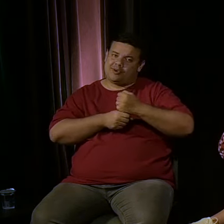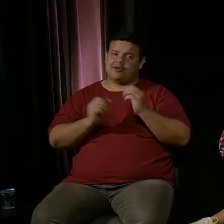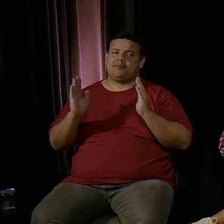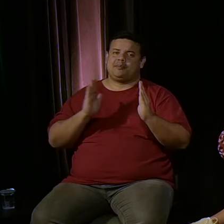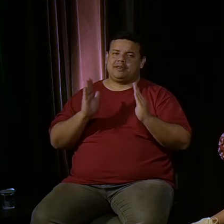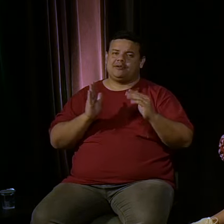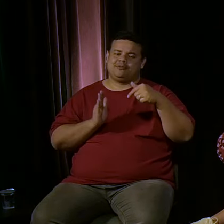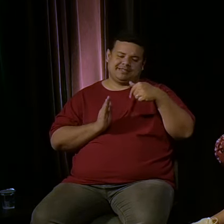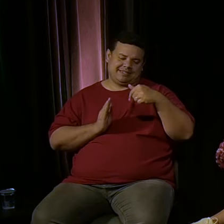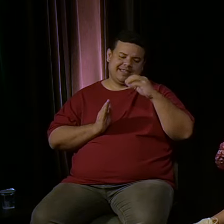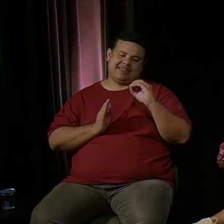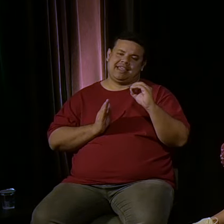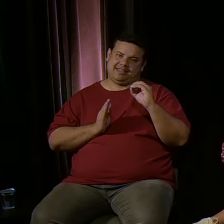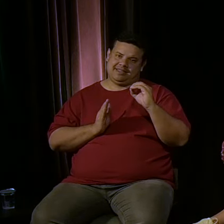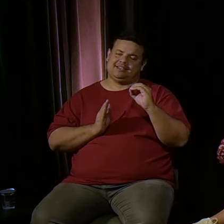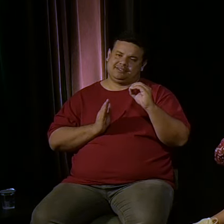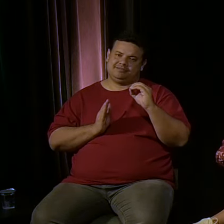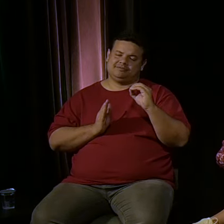as questões